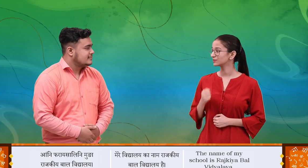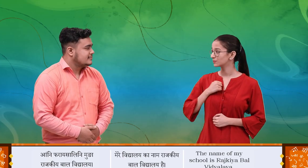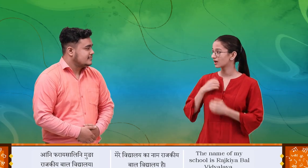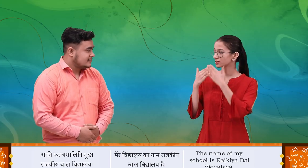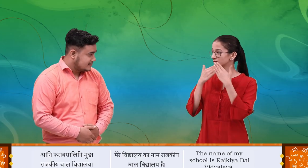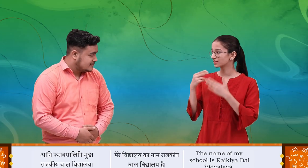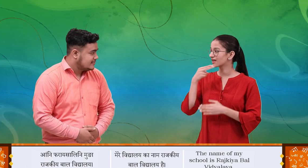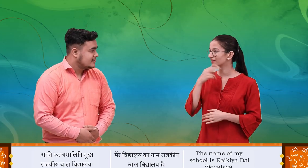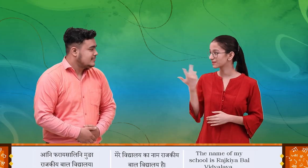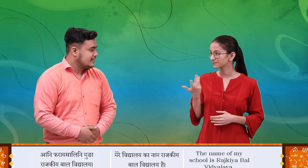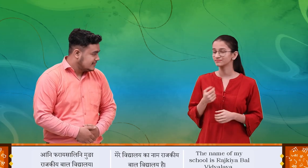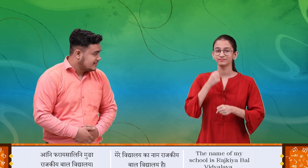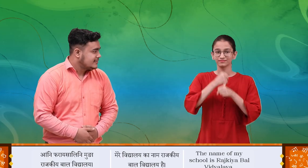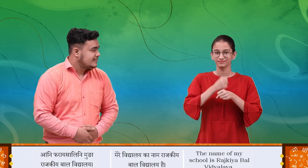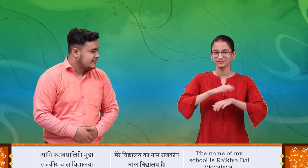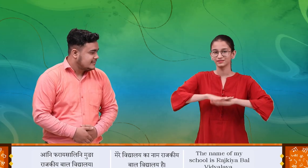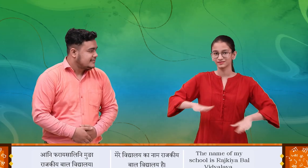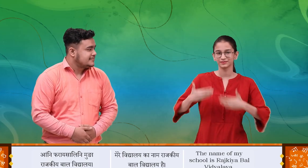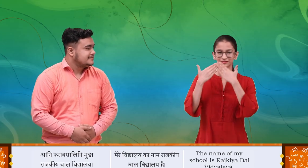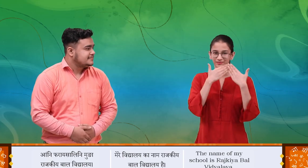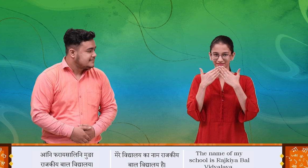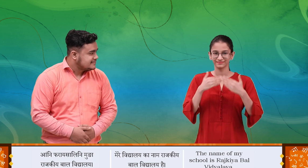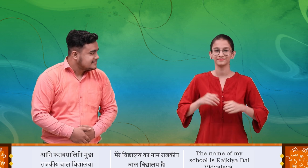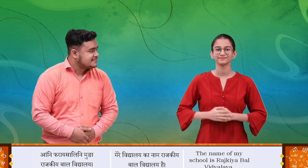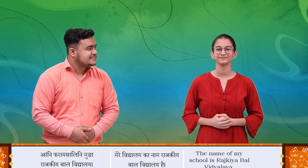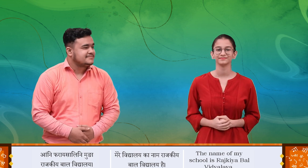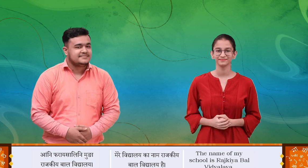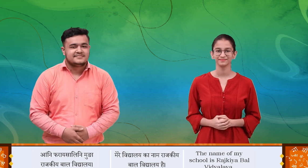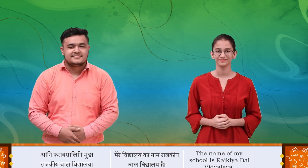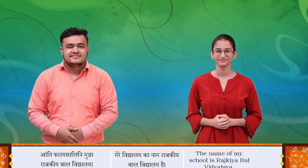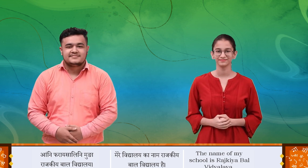앙니 포라이살리니 뭉아 라스키아 발 비디알레